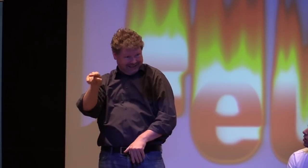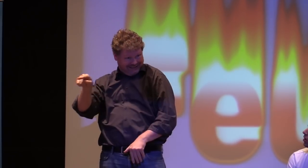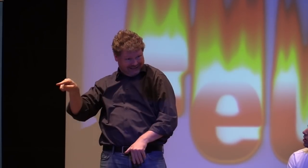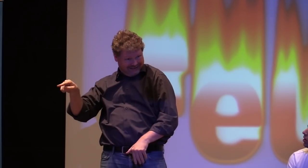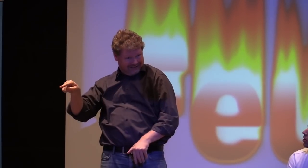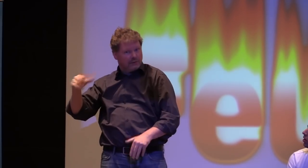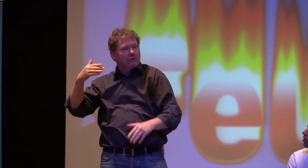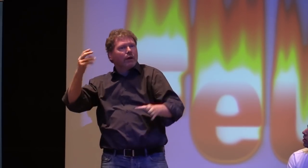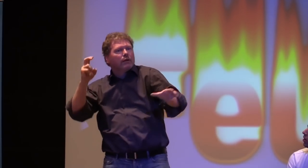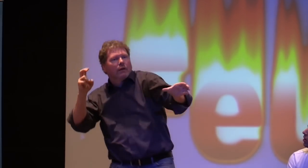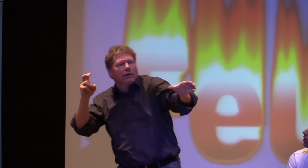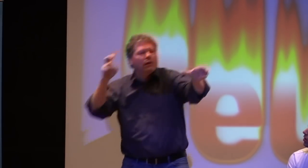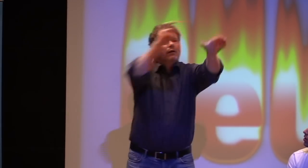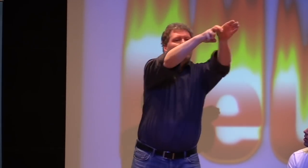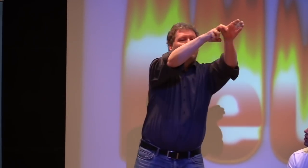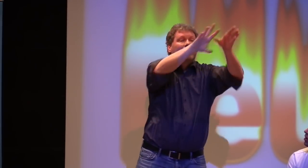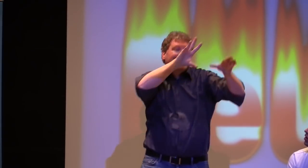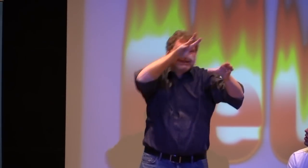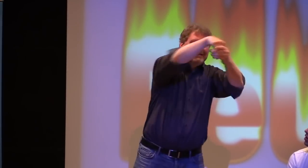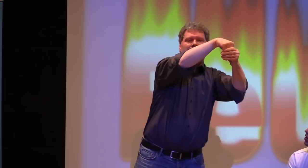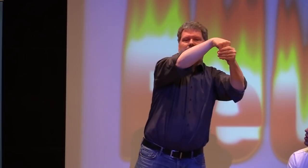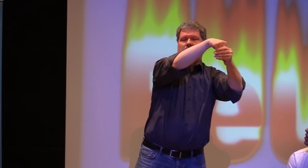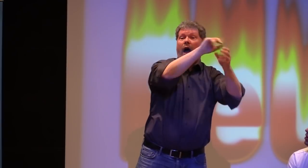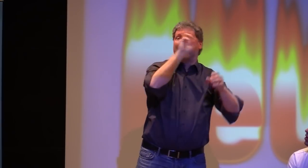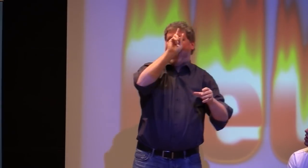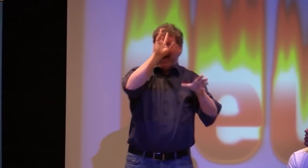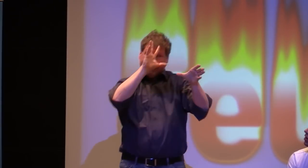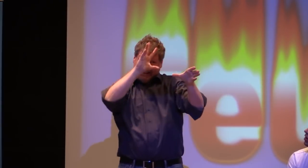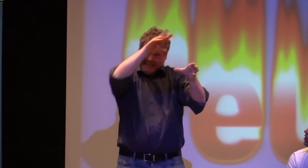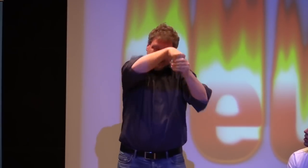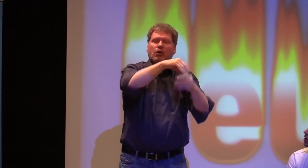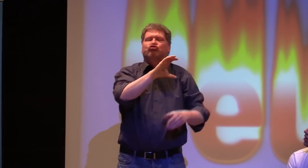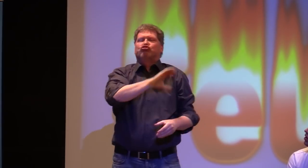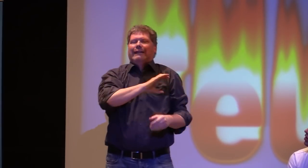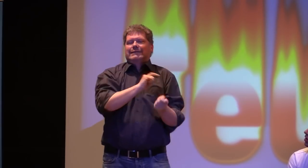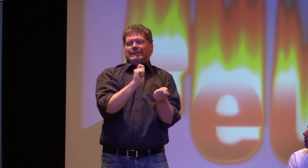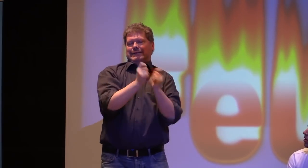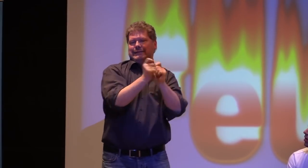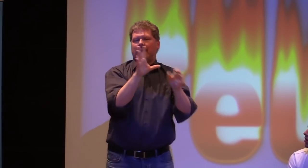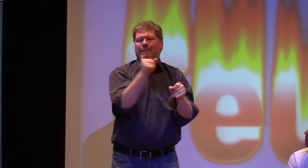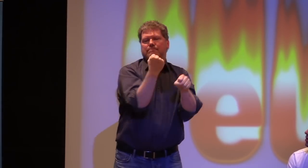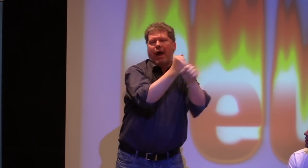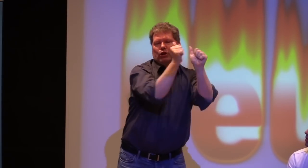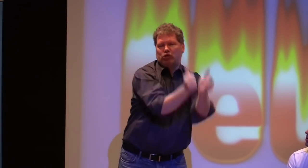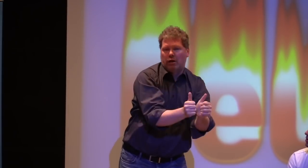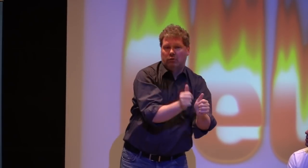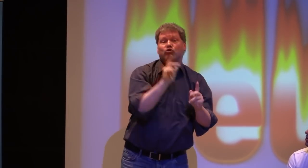Essen, mit einem Berufskolleg und geht dann ins Studium. Und da muss man halt gucken, da muss man ansetzen. Da muss halt viel